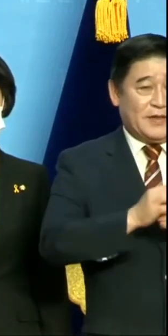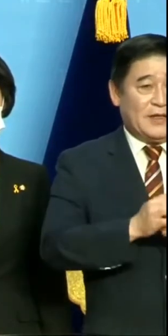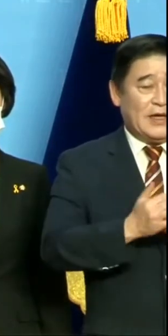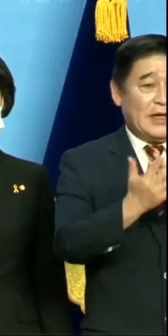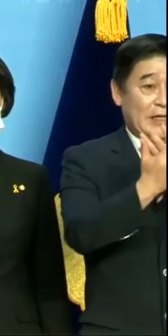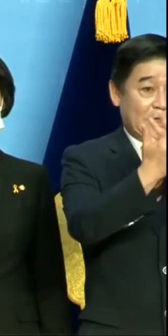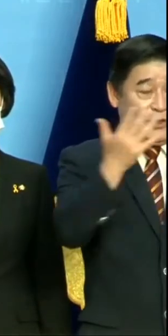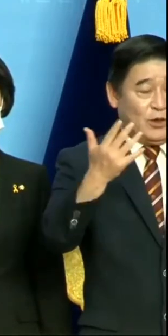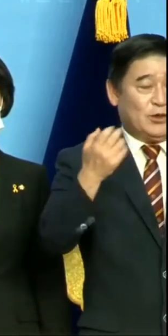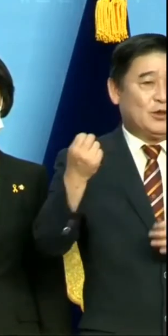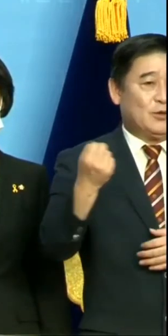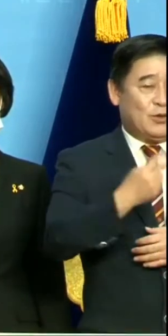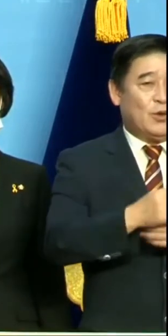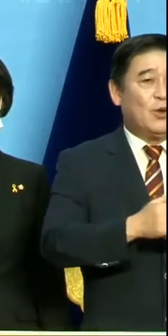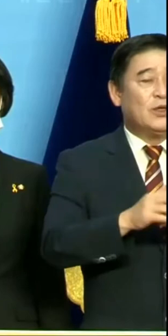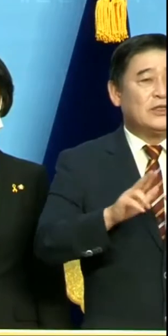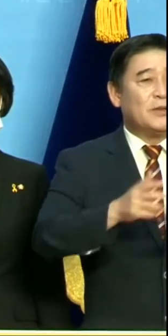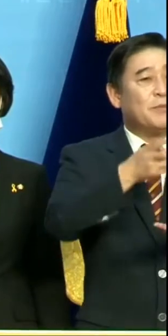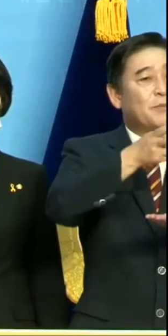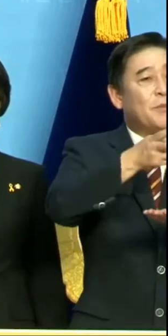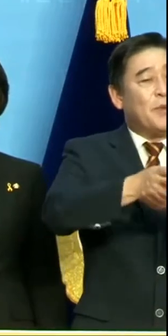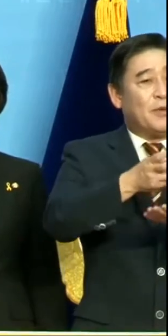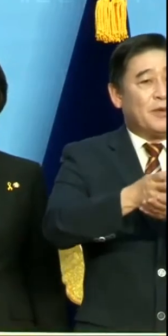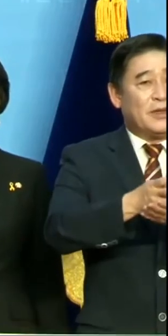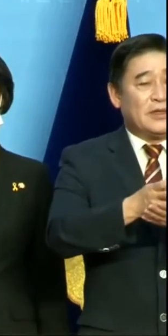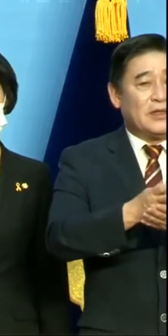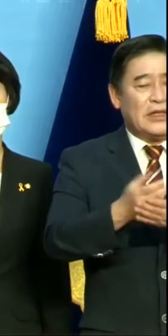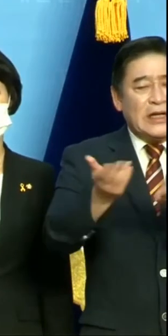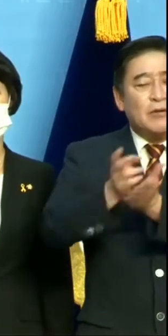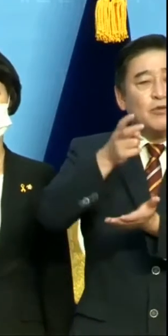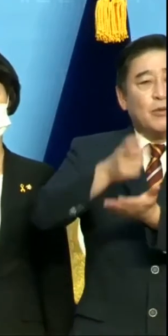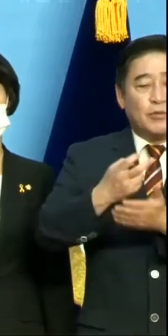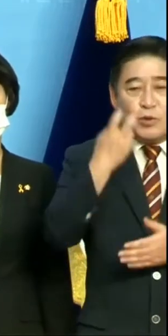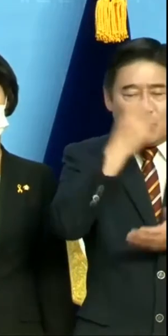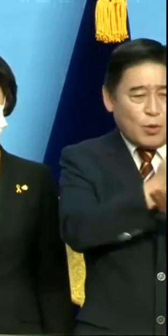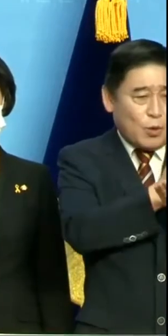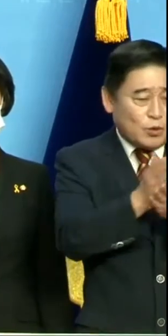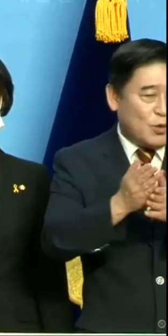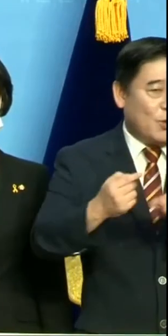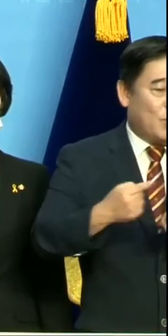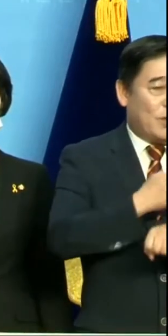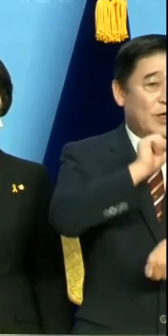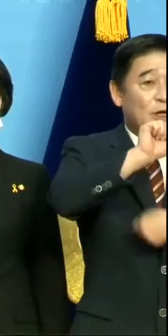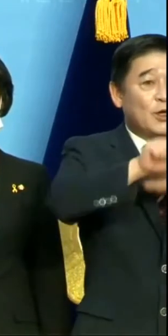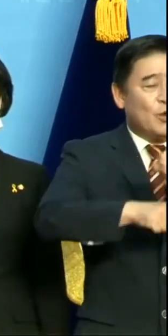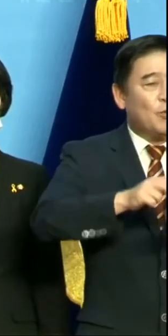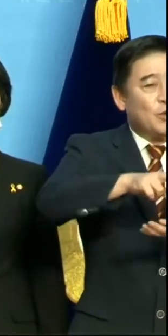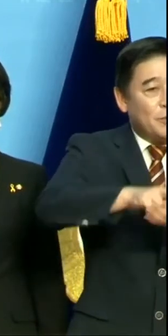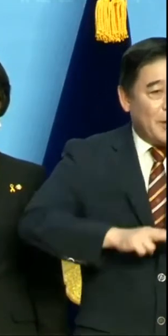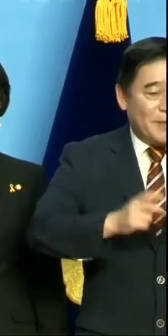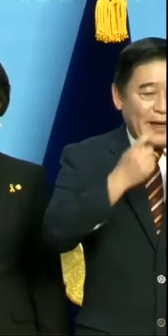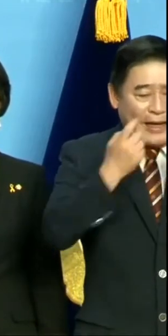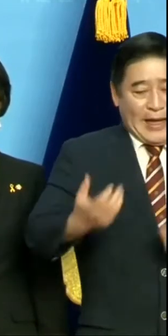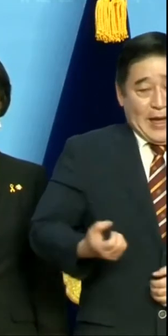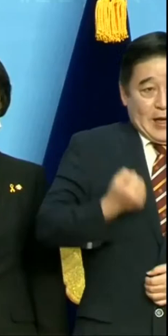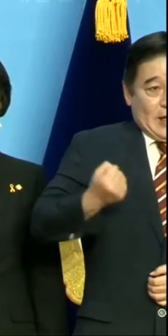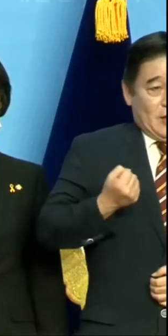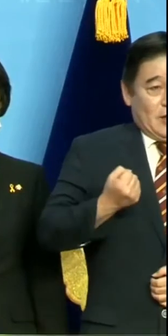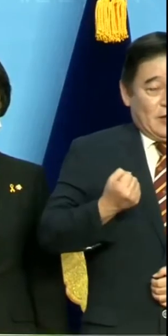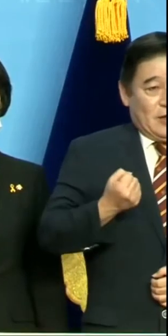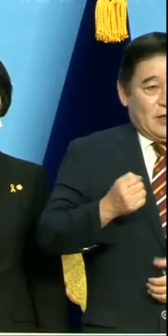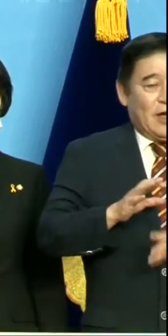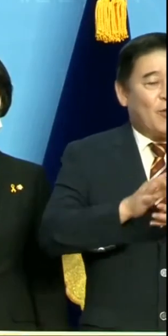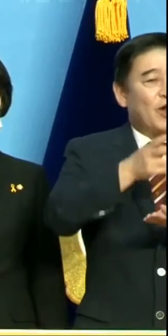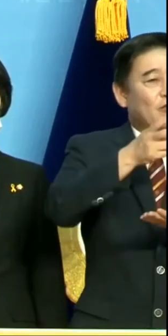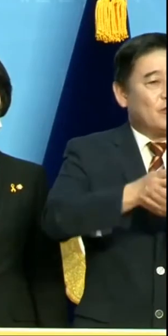전시 뿐만이 아닙니다 현행 법에는 어 일부 법정 보호종 을 제외하고는 야생동물의 판매와 개인 소유의 관한 젊 퓨